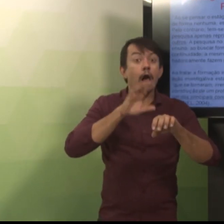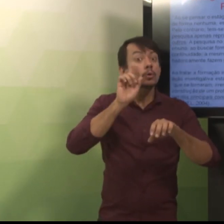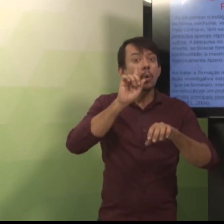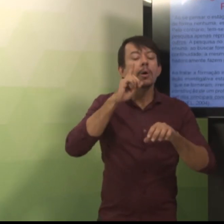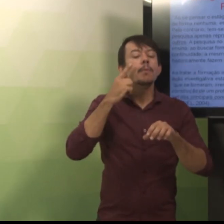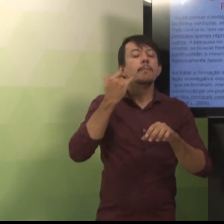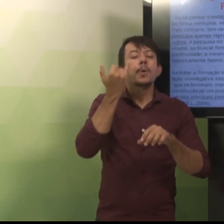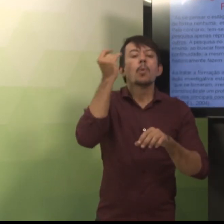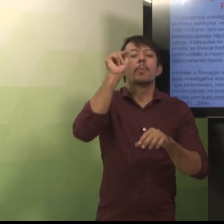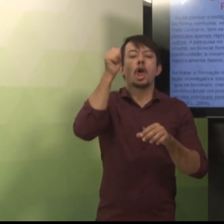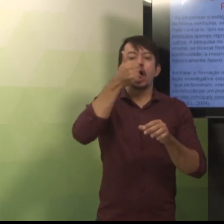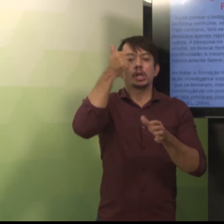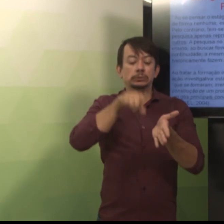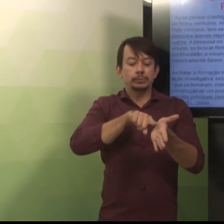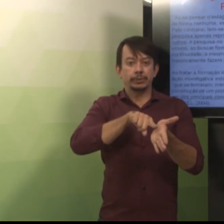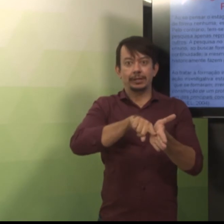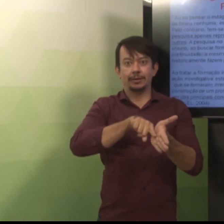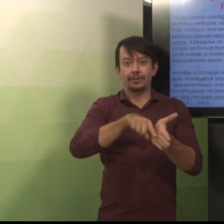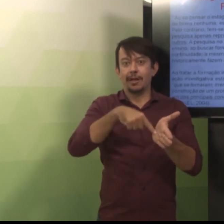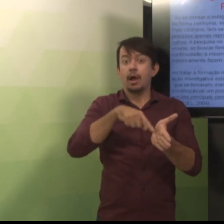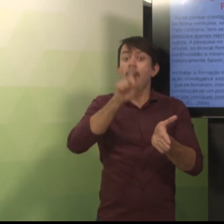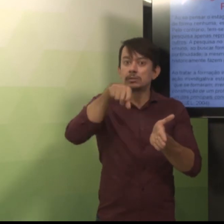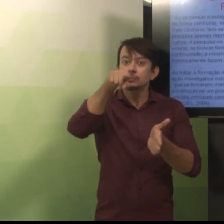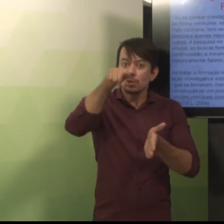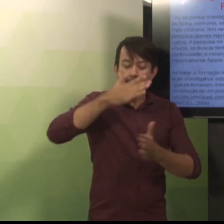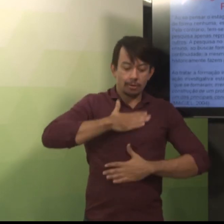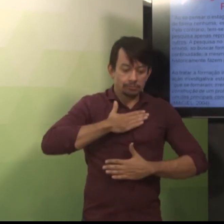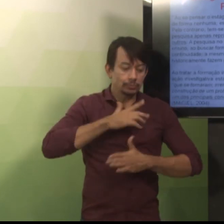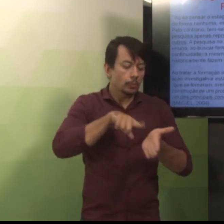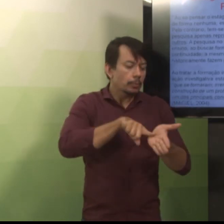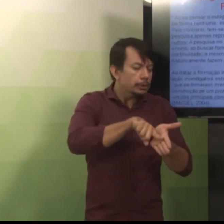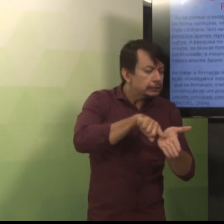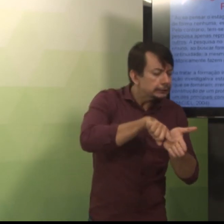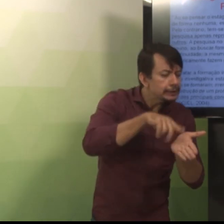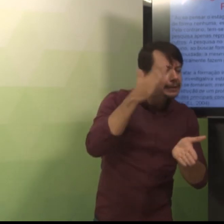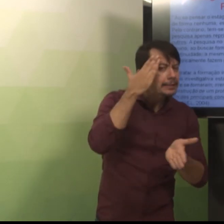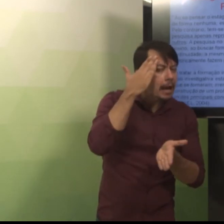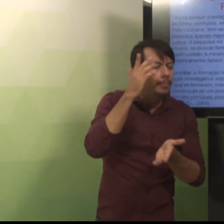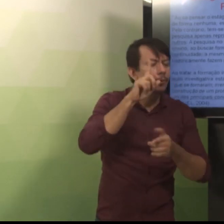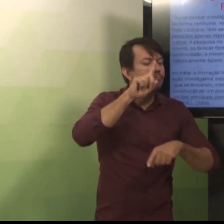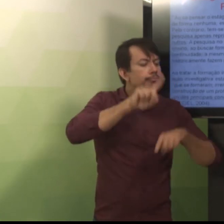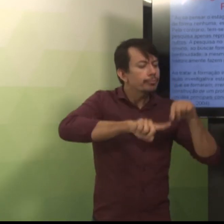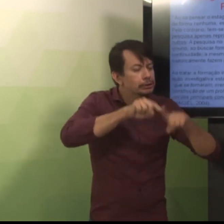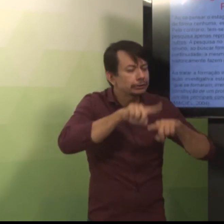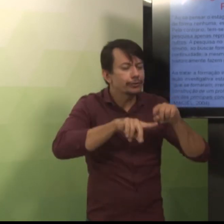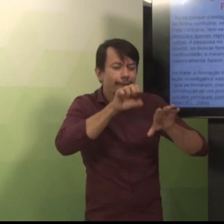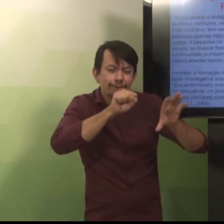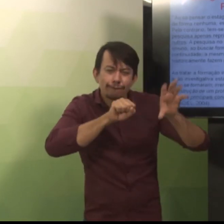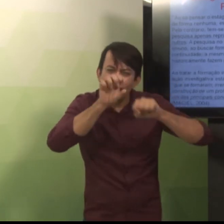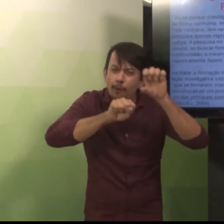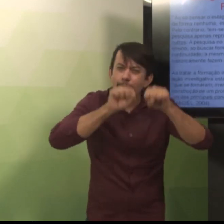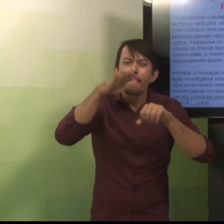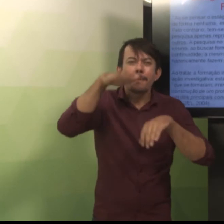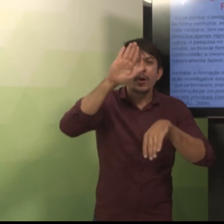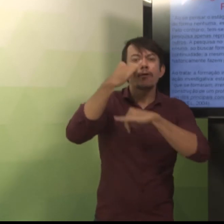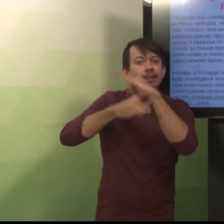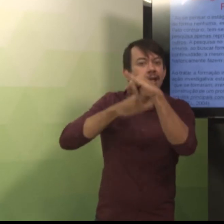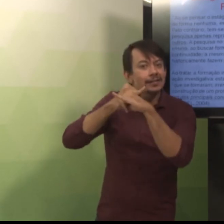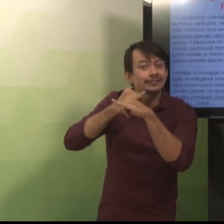No processo de ensino, é importante que haja pesquisa. Eu preciso sempre estar pesquisando materiais, lançando